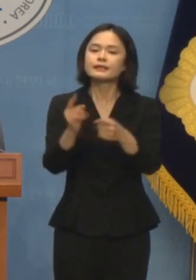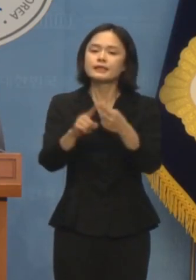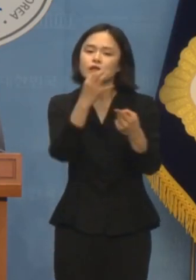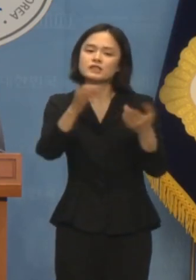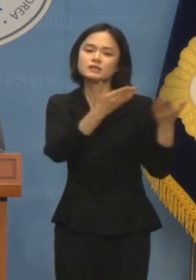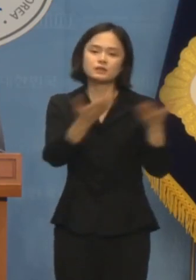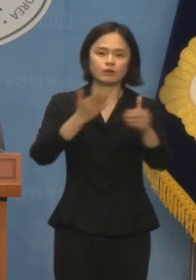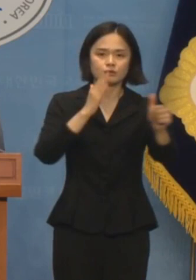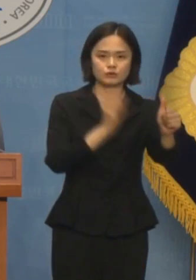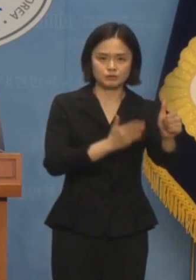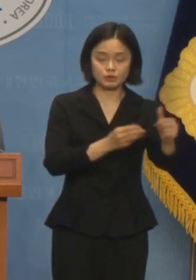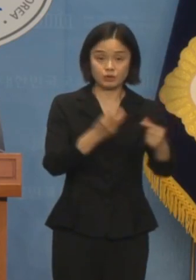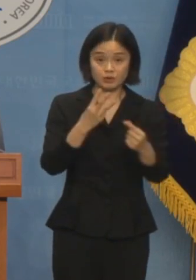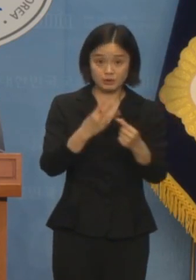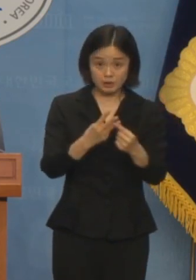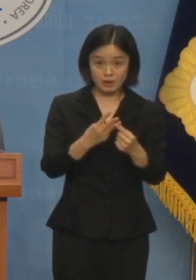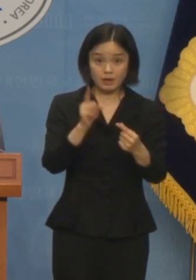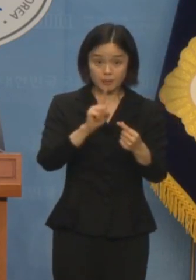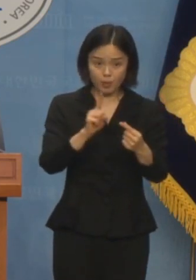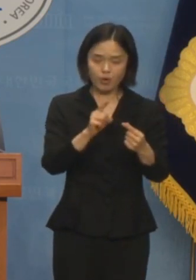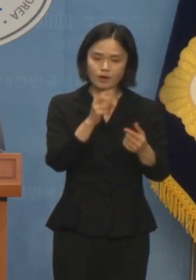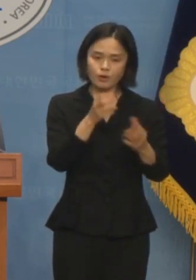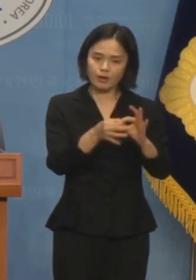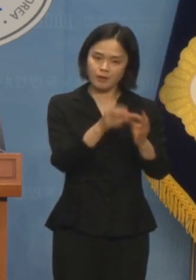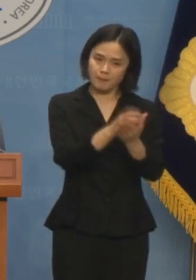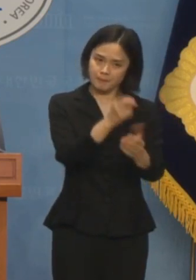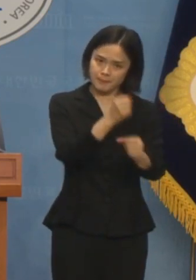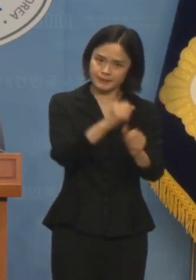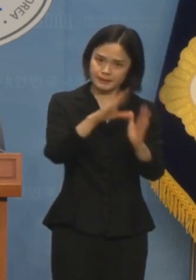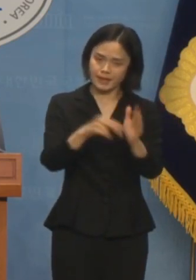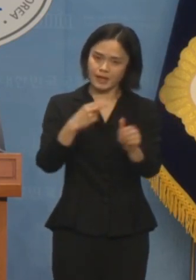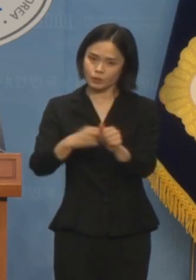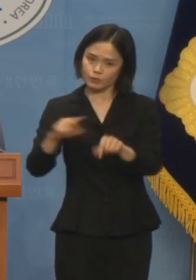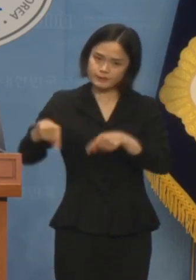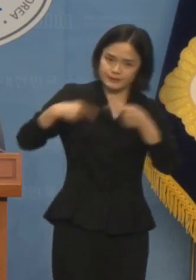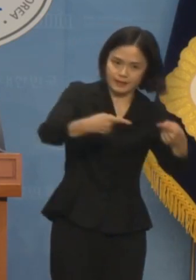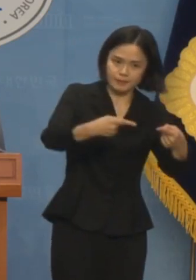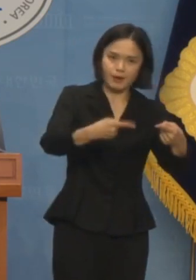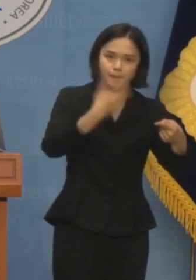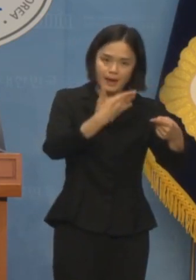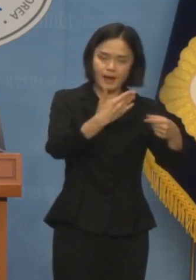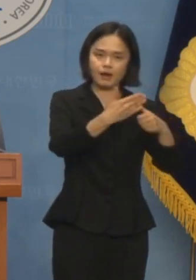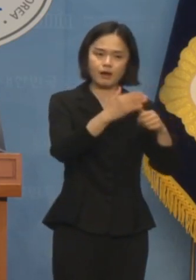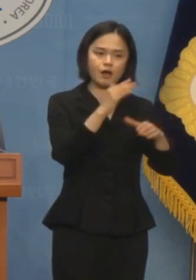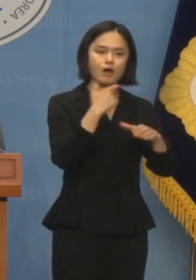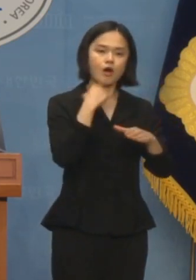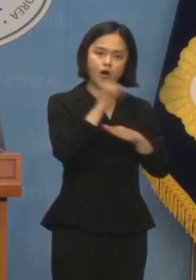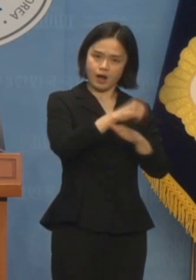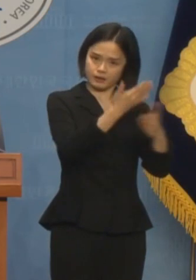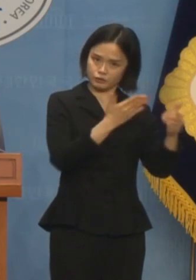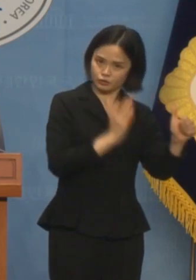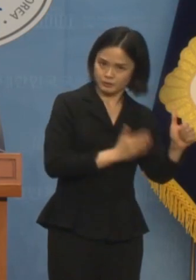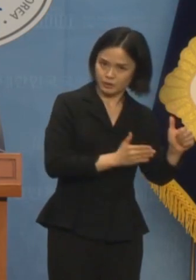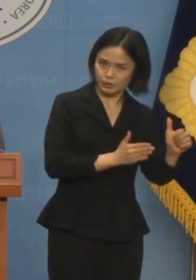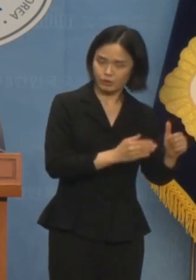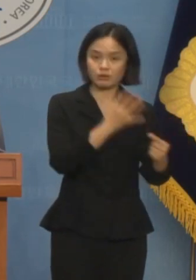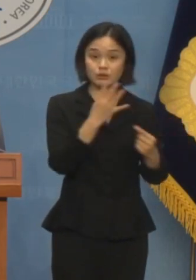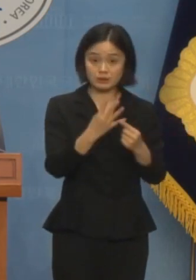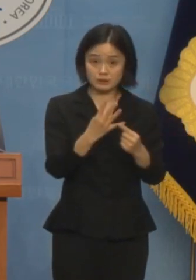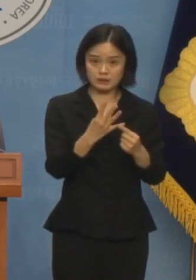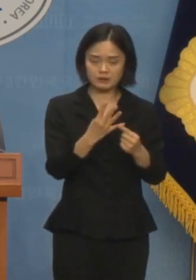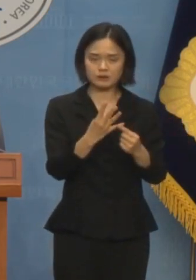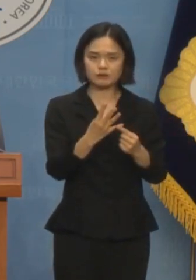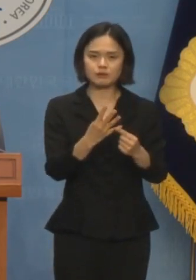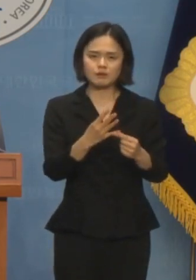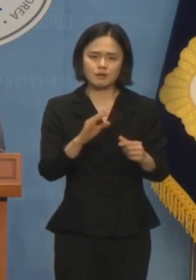재해보상심의연금위원회에 교원이 참여할 수 있도록 해주십시오. 넷째, 악성민원, 무분별한 아동학대와 같은